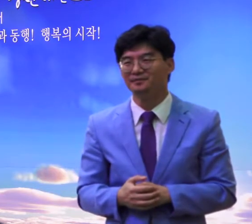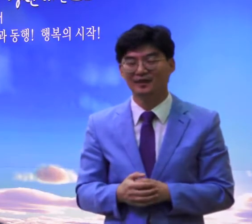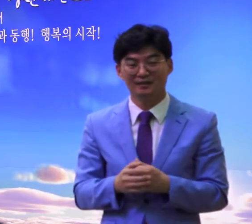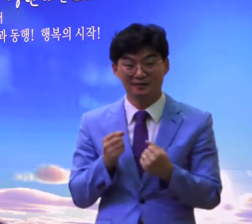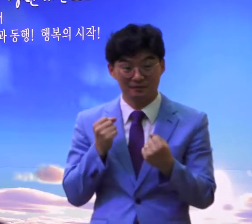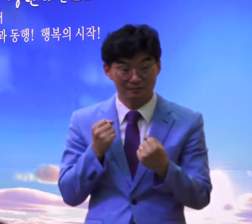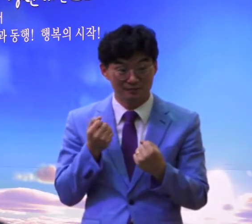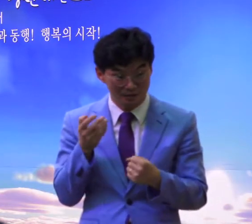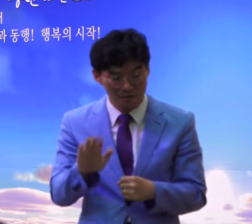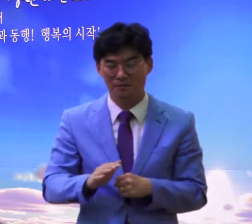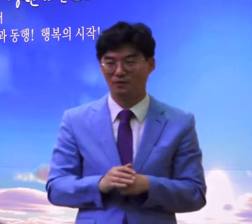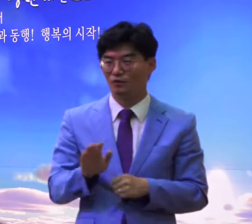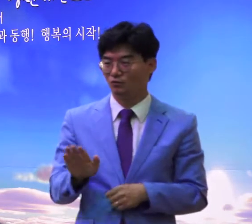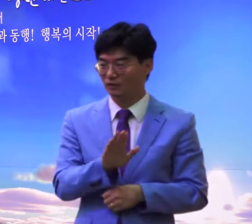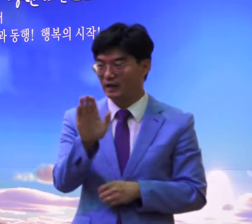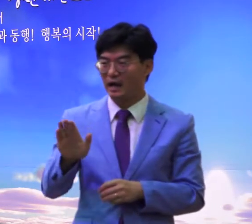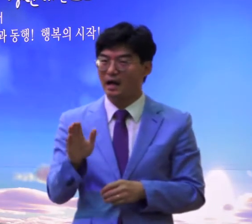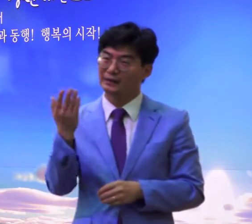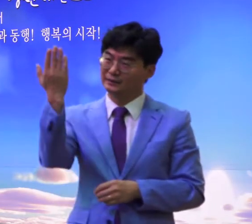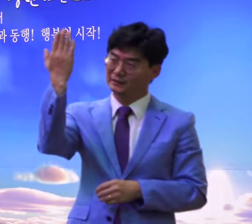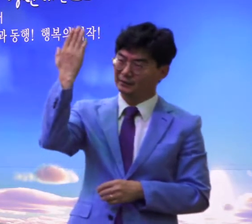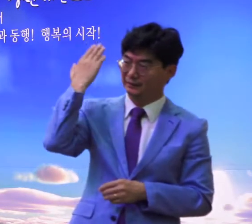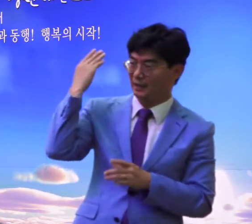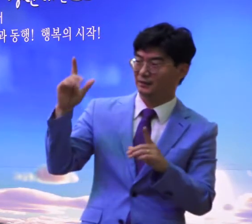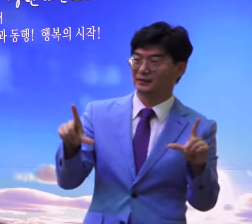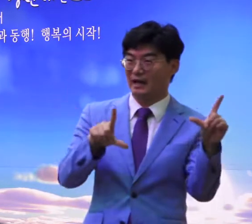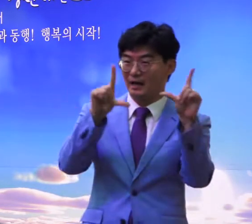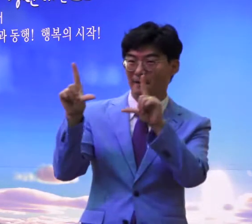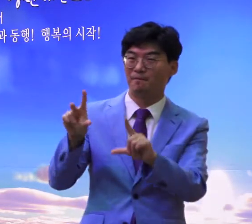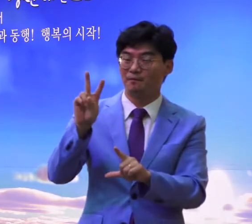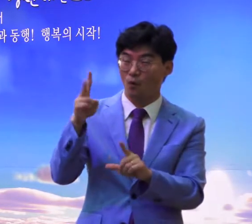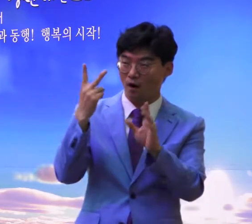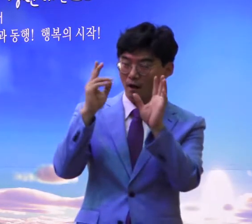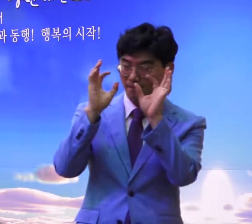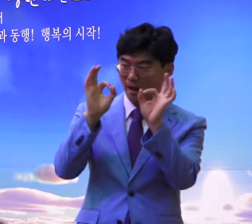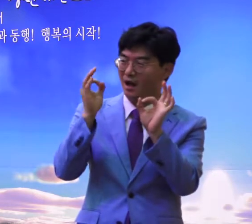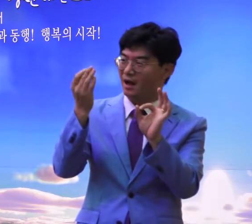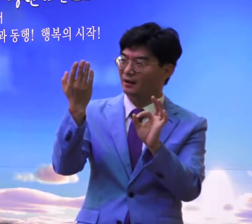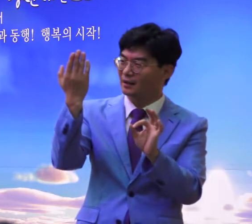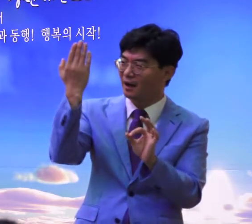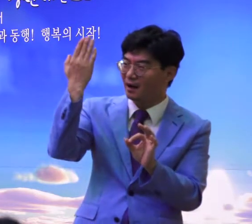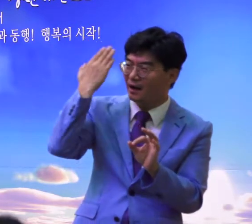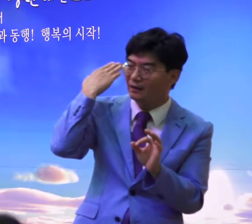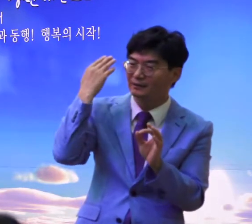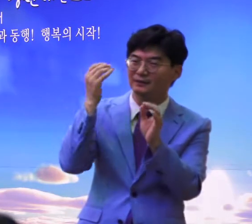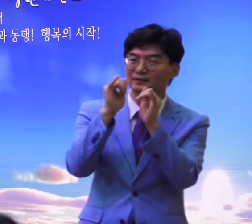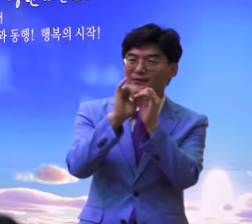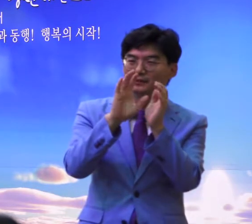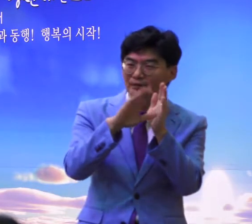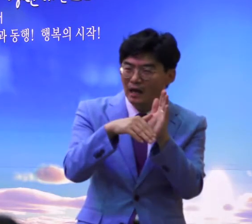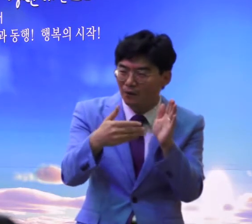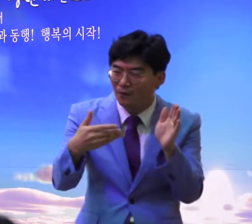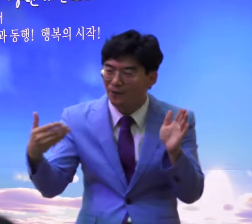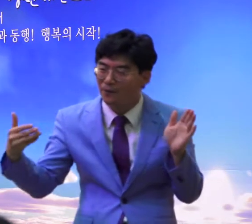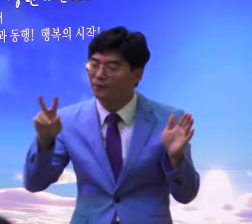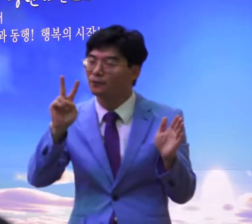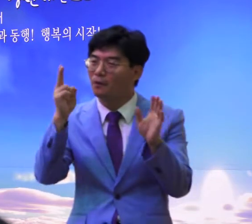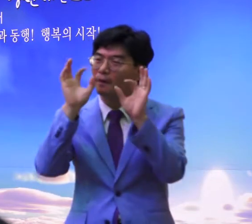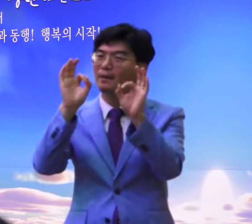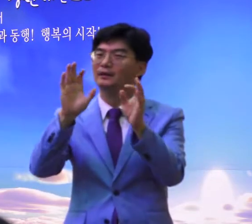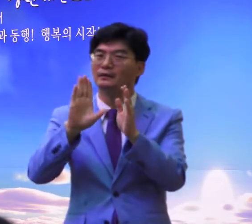그럼에도 우리가 살아온 날들을 돌아볼 때에 하나님이 우리에게 하신 방법이 가장 최선의 방법이었던 것을 우리는